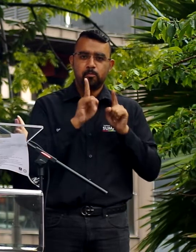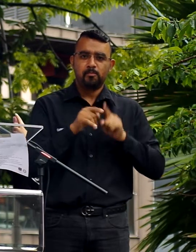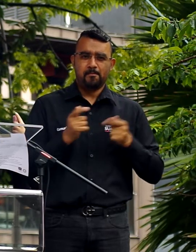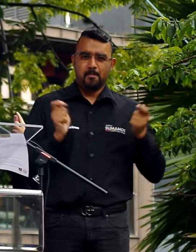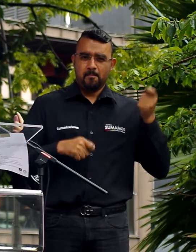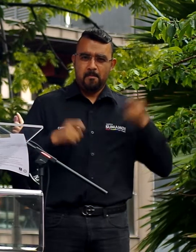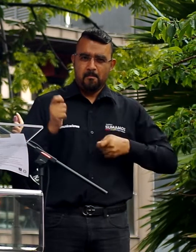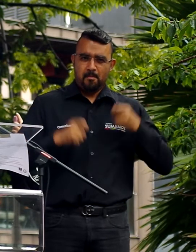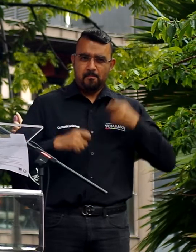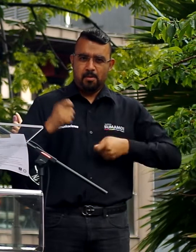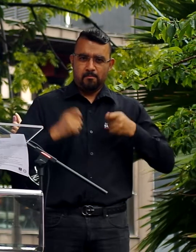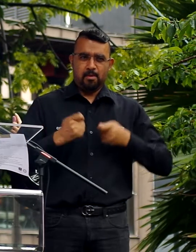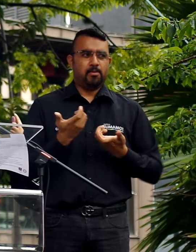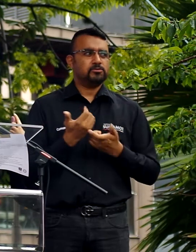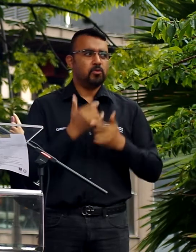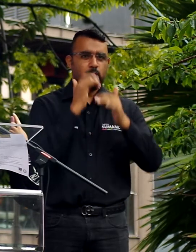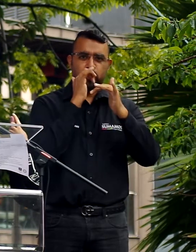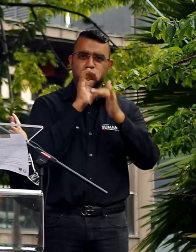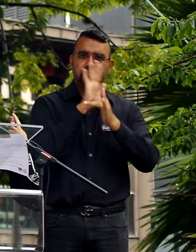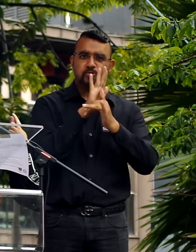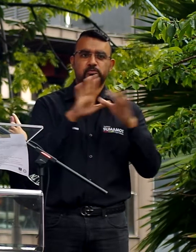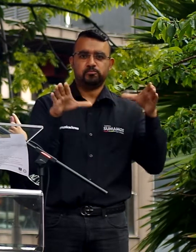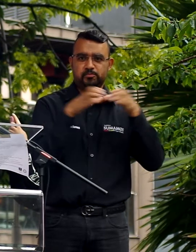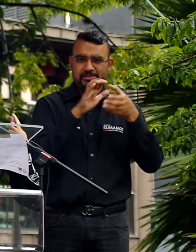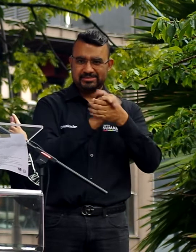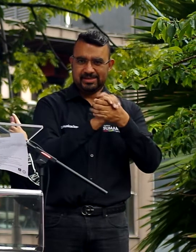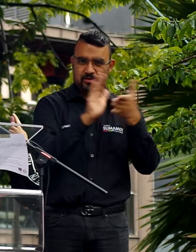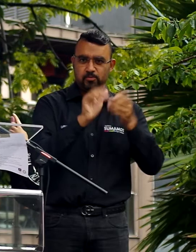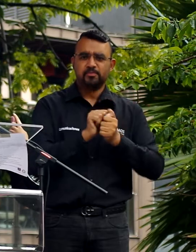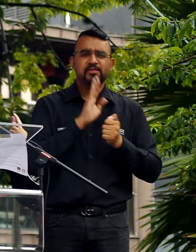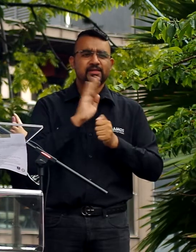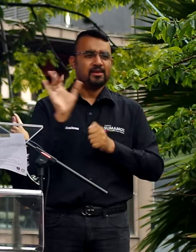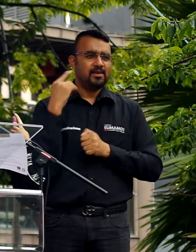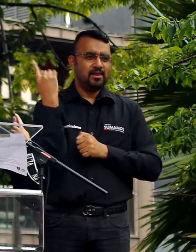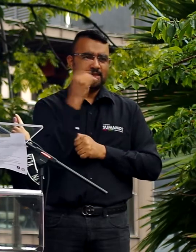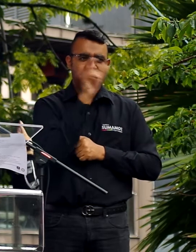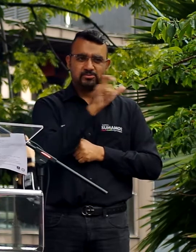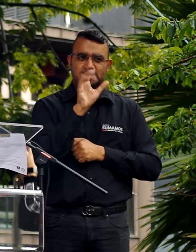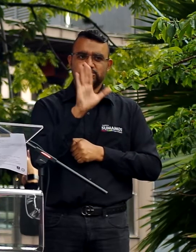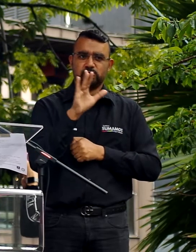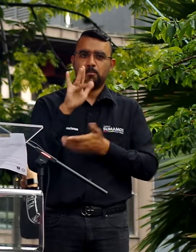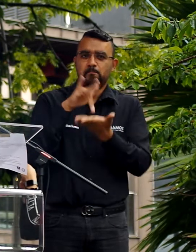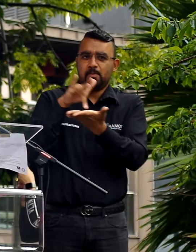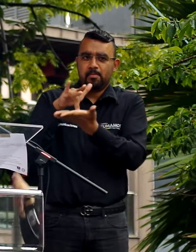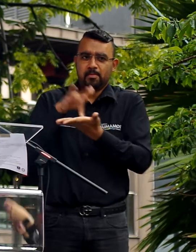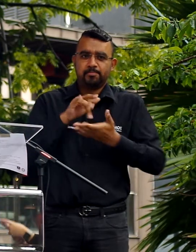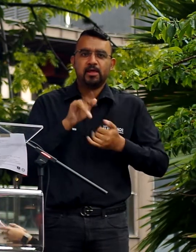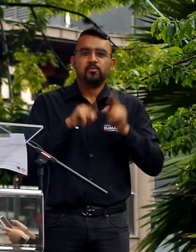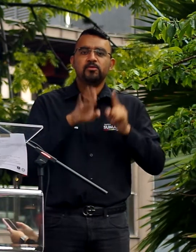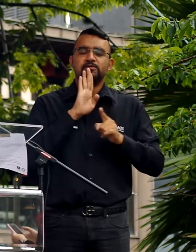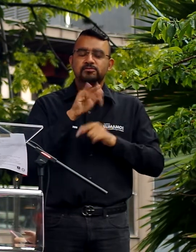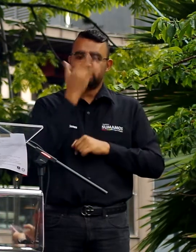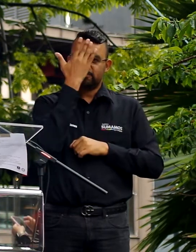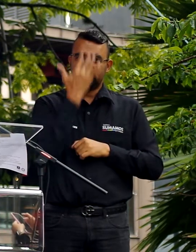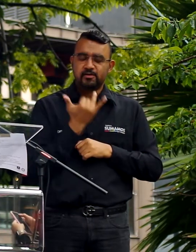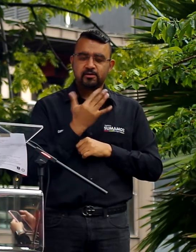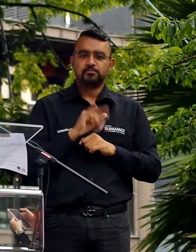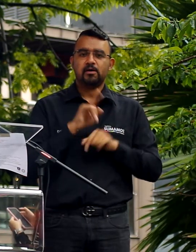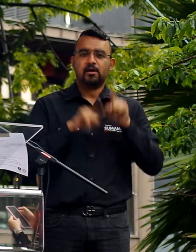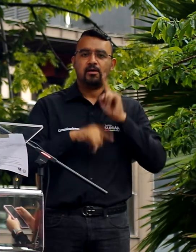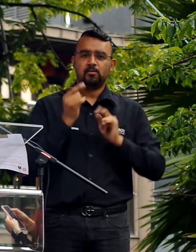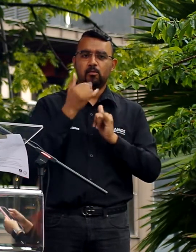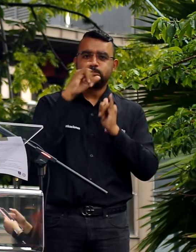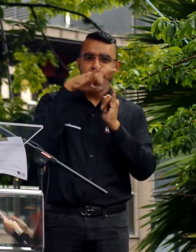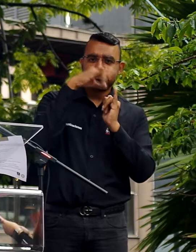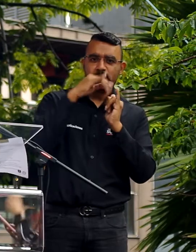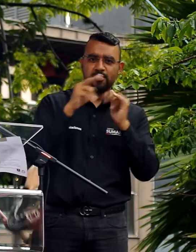Envigado, a los funcionarios del Consejo y la Administración Municipal, a las personas que nos ven a través de las redes sociales del Consejo y a toda